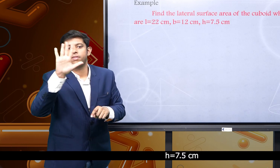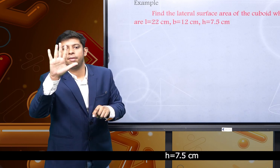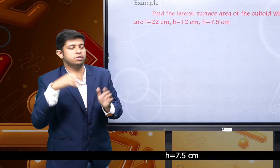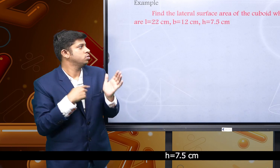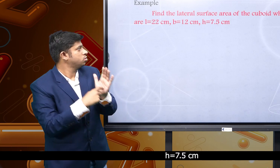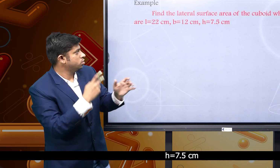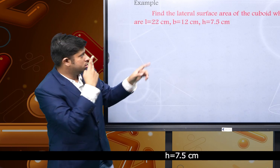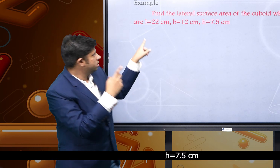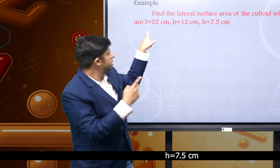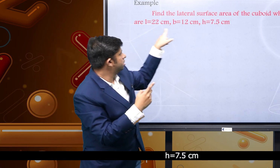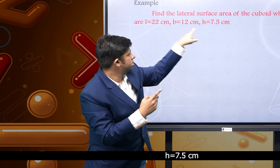सेंटीमीटर.